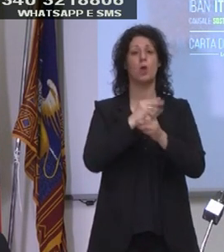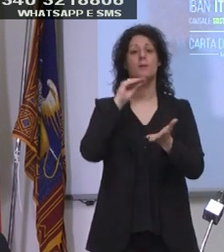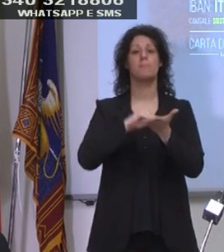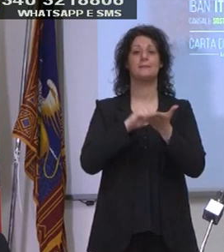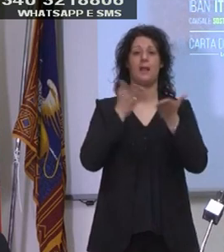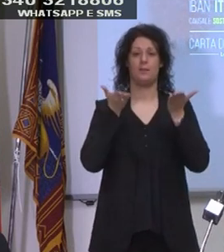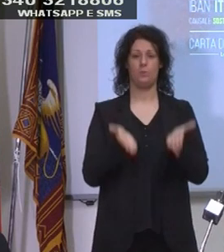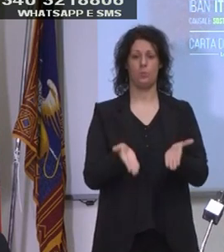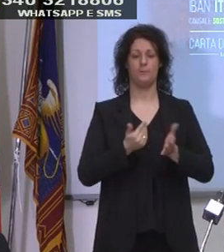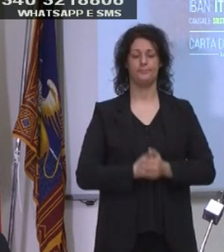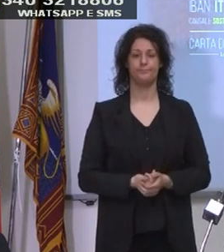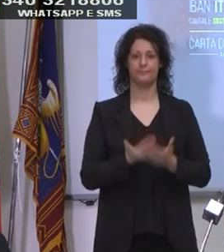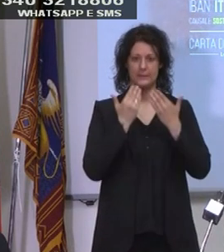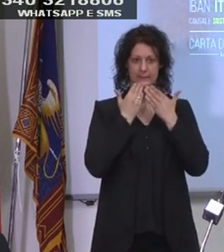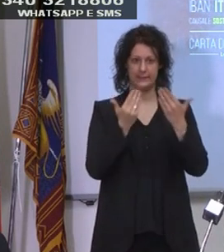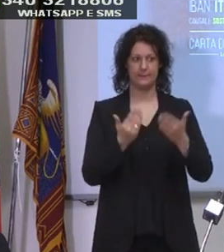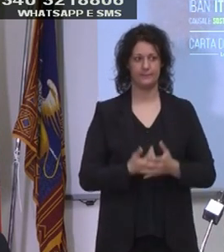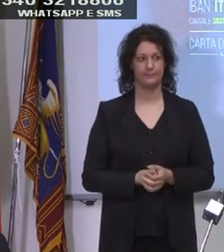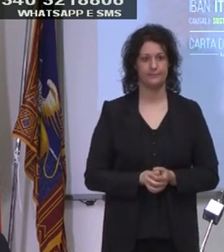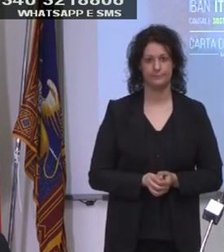sede. Grazie.